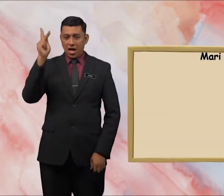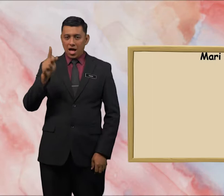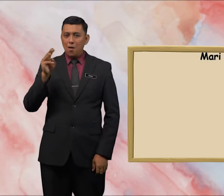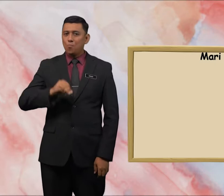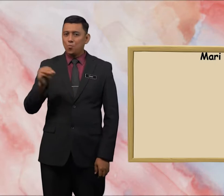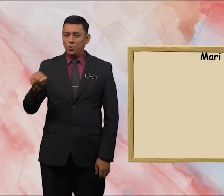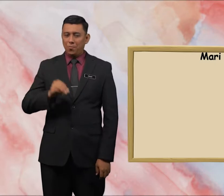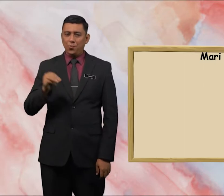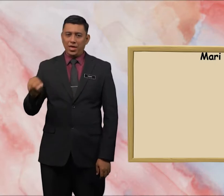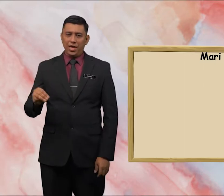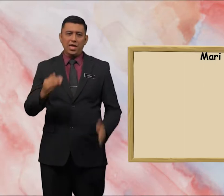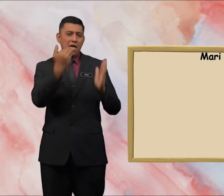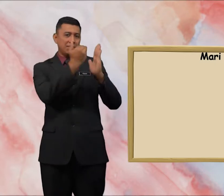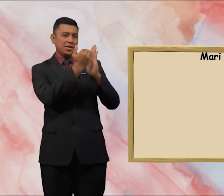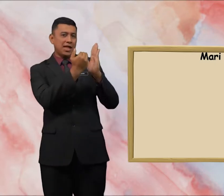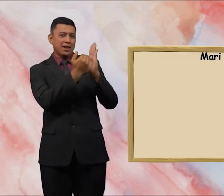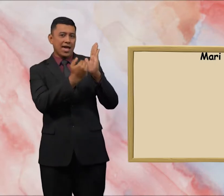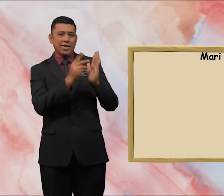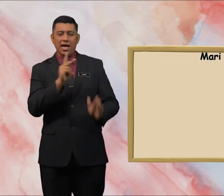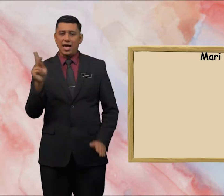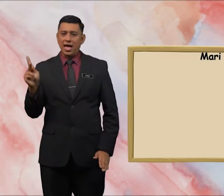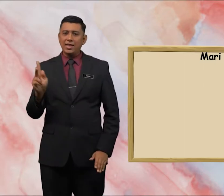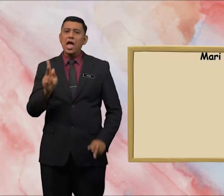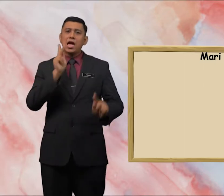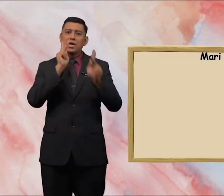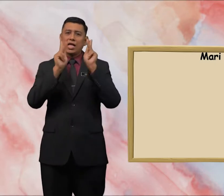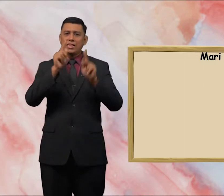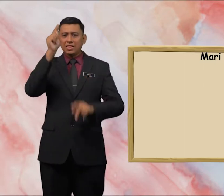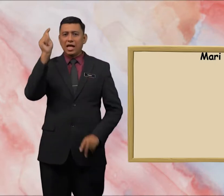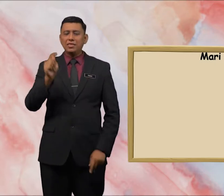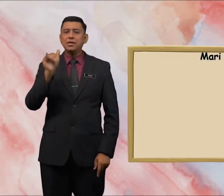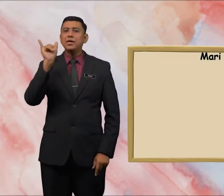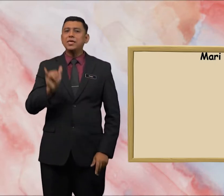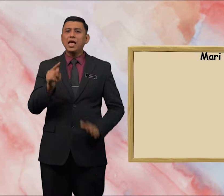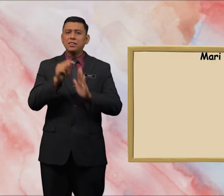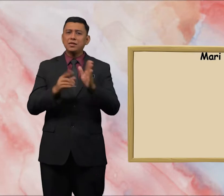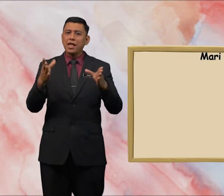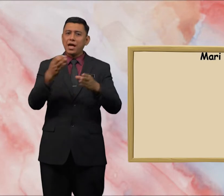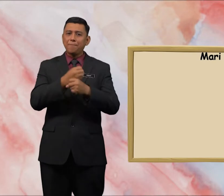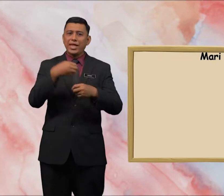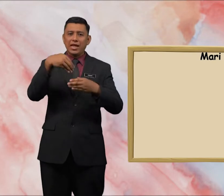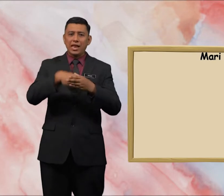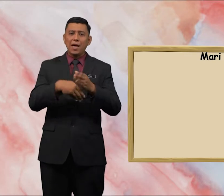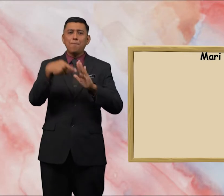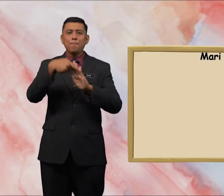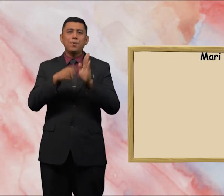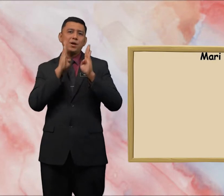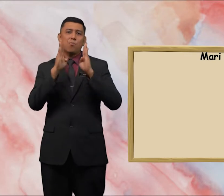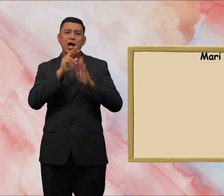Bolehkah murid-murid senaraikan kata tanya yang terdapat dalam